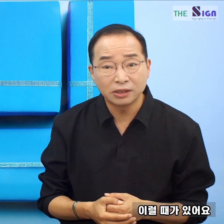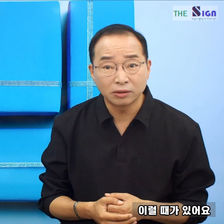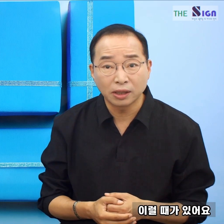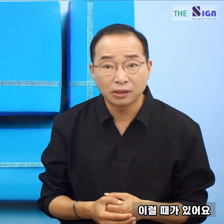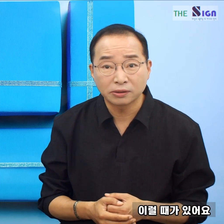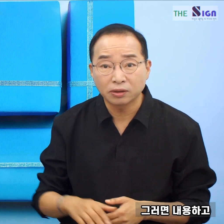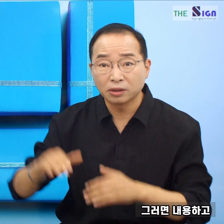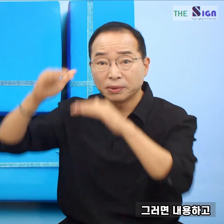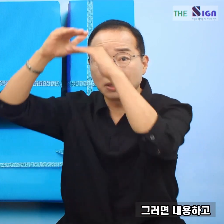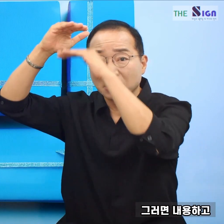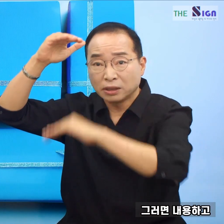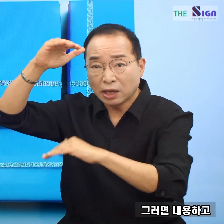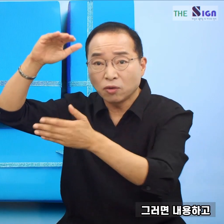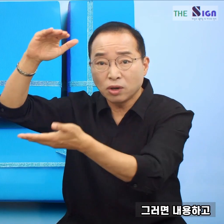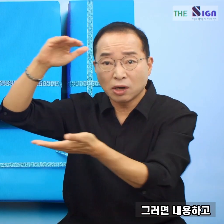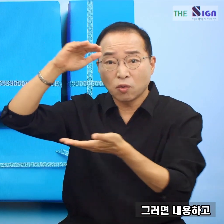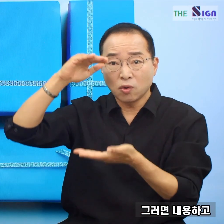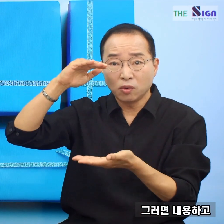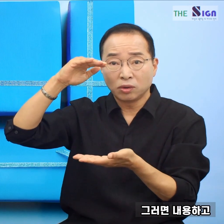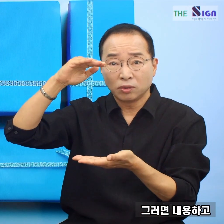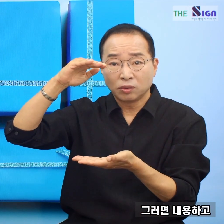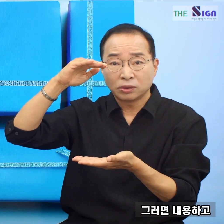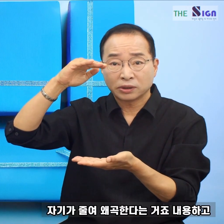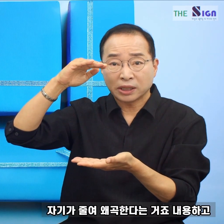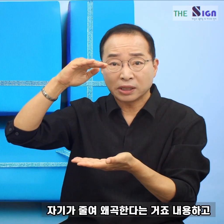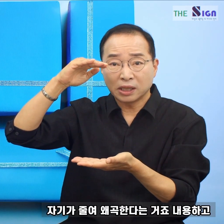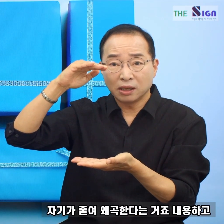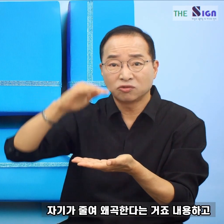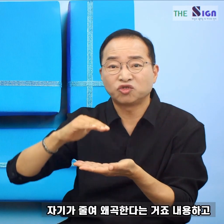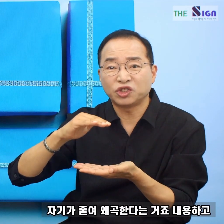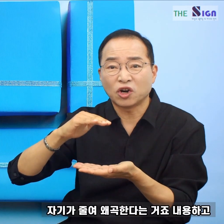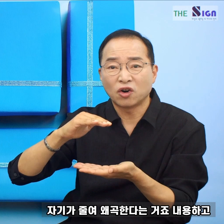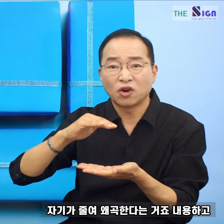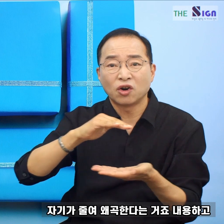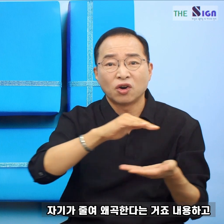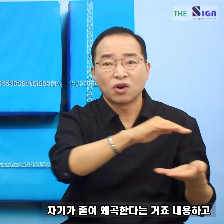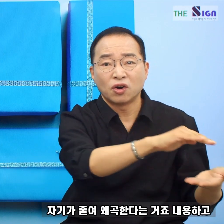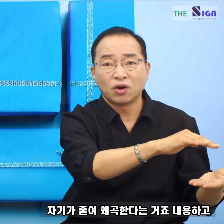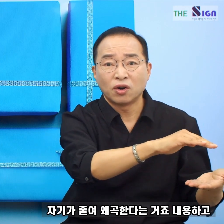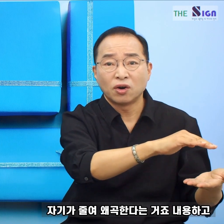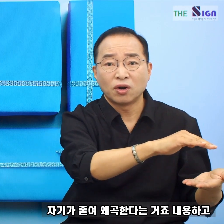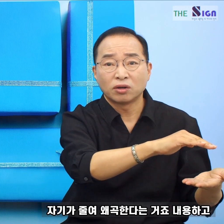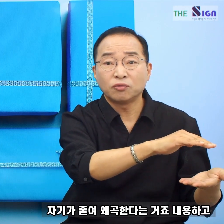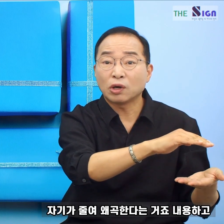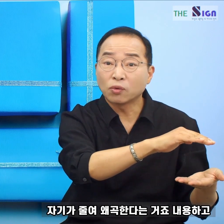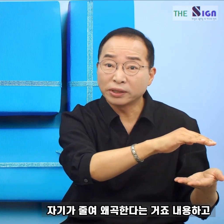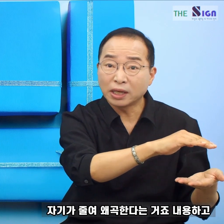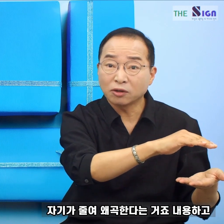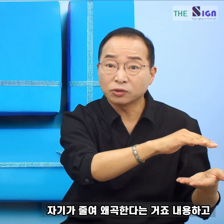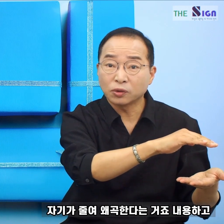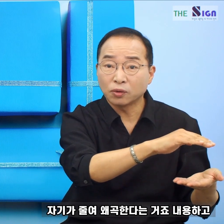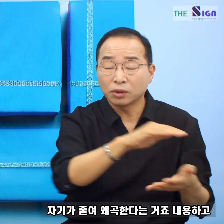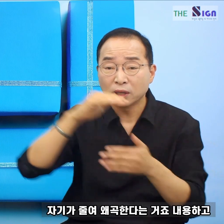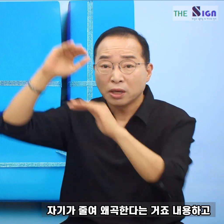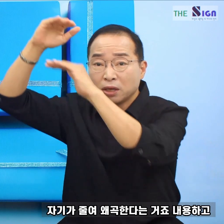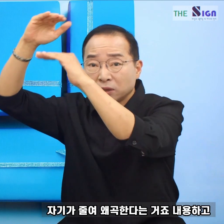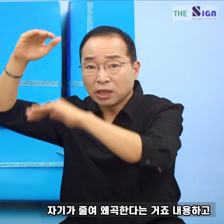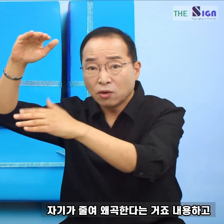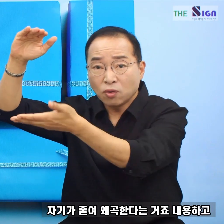때가 있어요. 그러면 내용하고 자기가 줄여. 그럼 왜곡한다는 거죠.